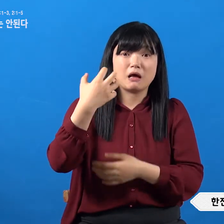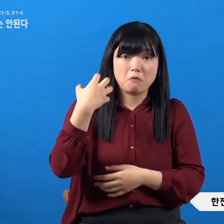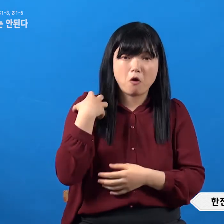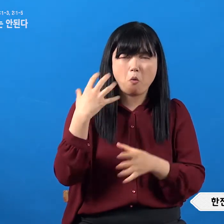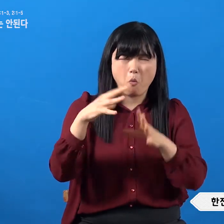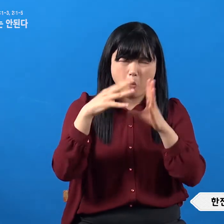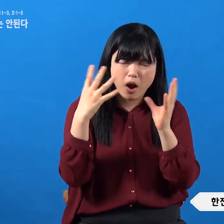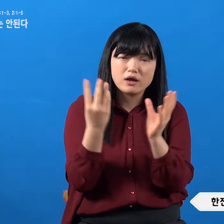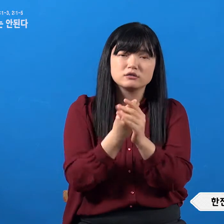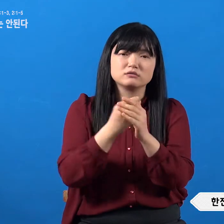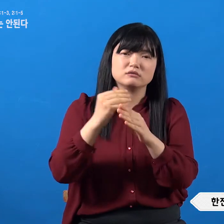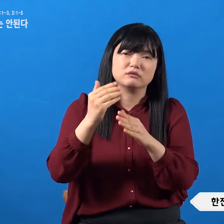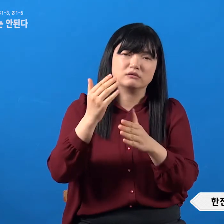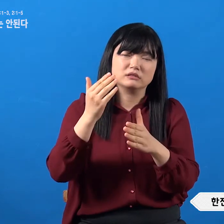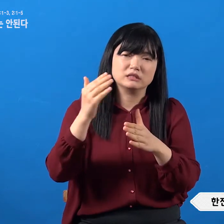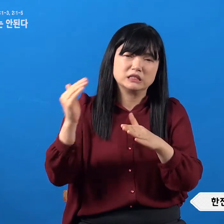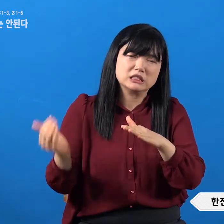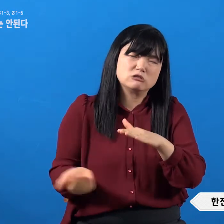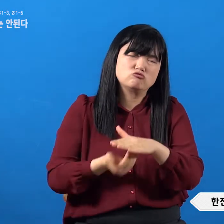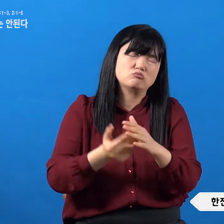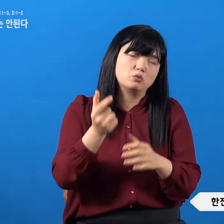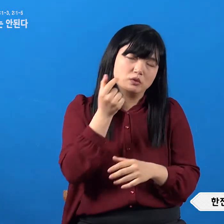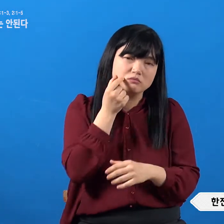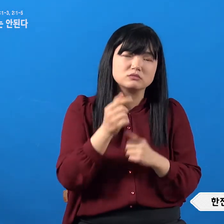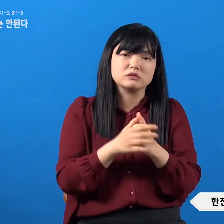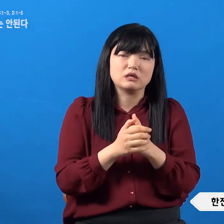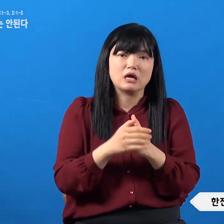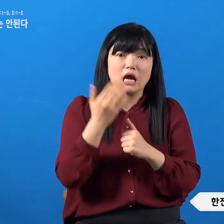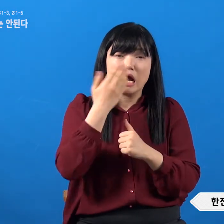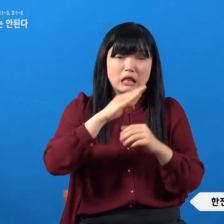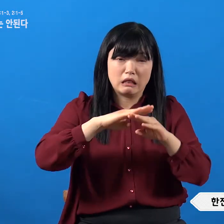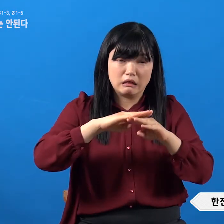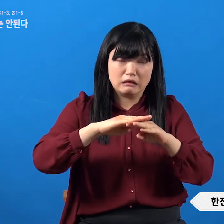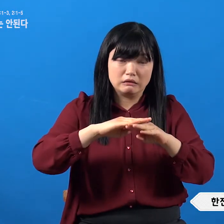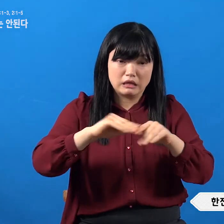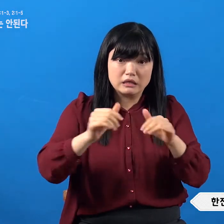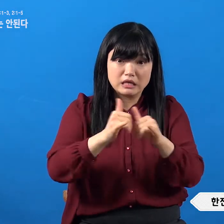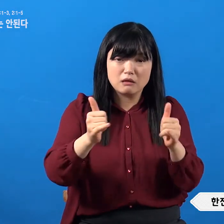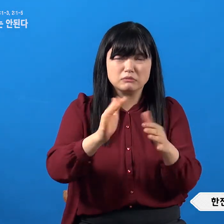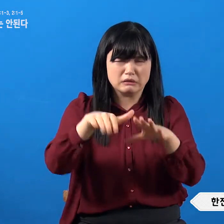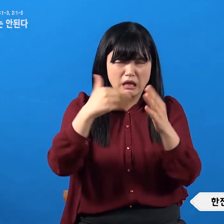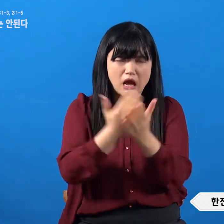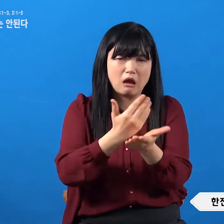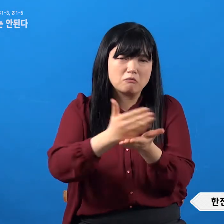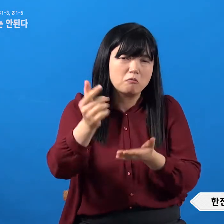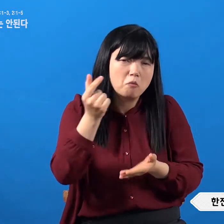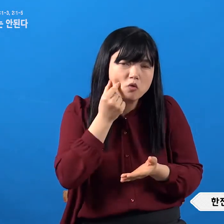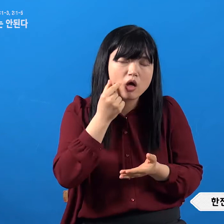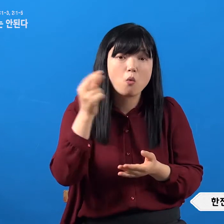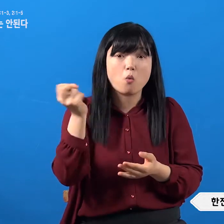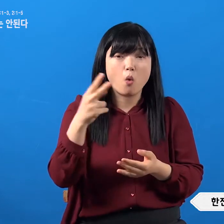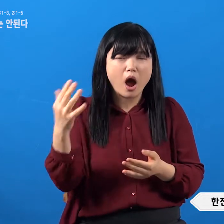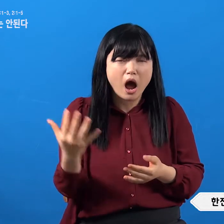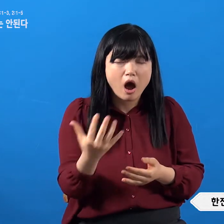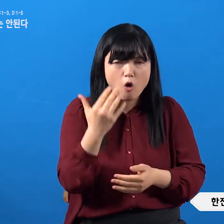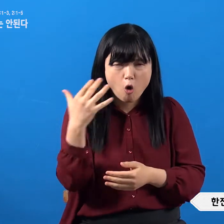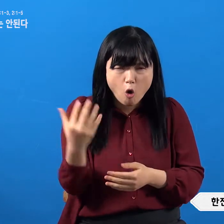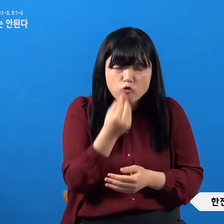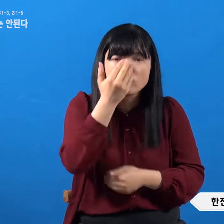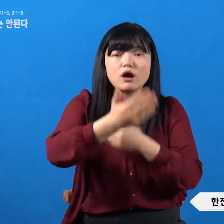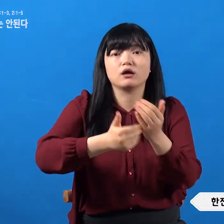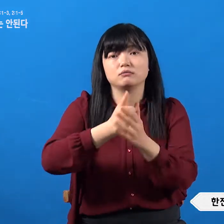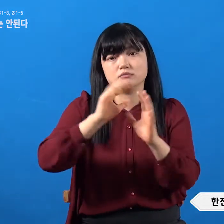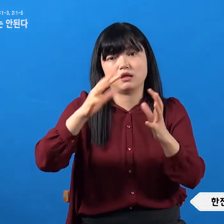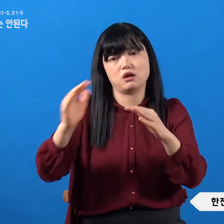사명을 완수를 하지 못했습니다. 가나안 족속을 다 몰아내지도 못했고 거룩한 하나님의